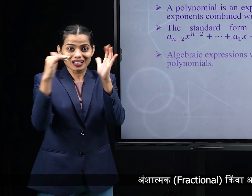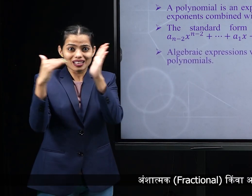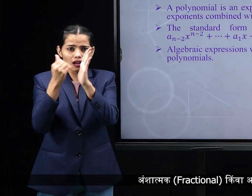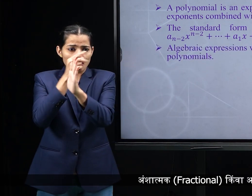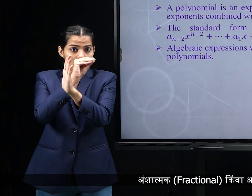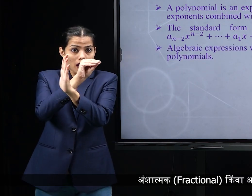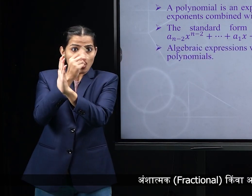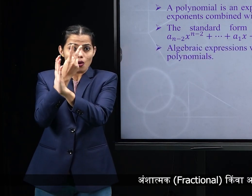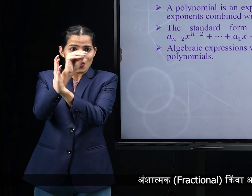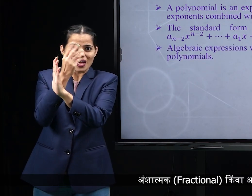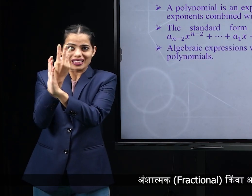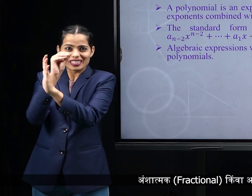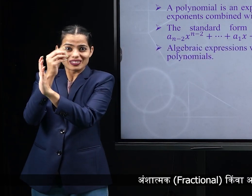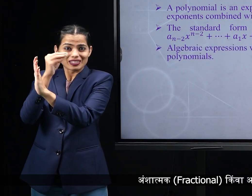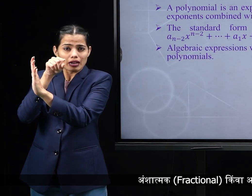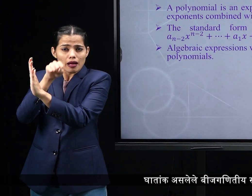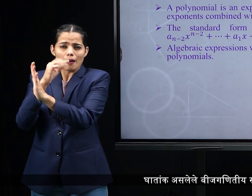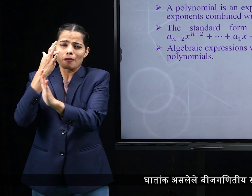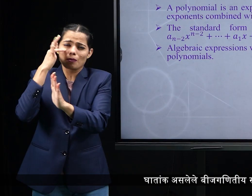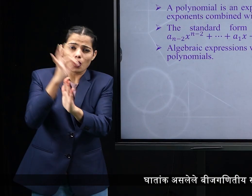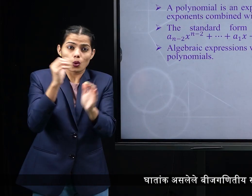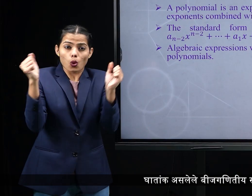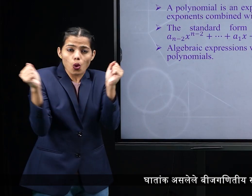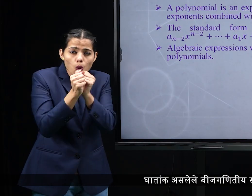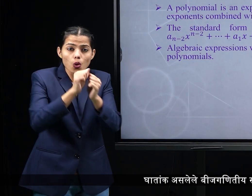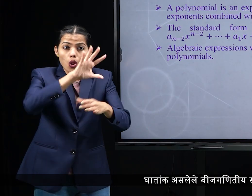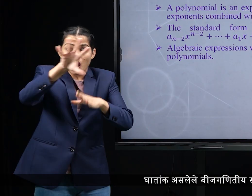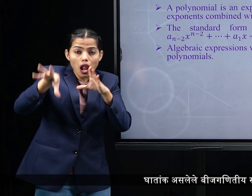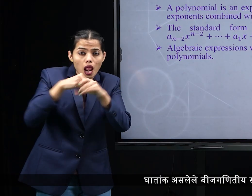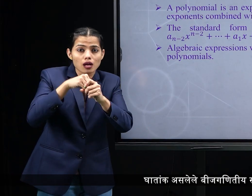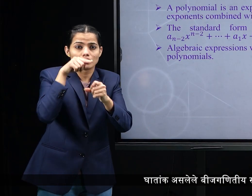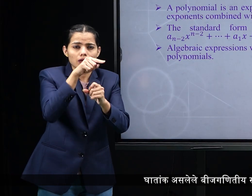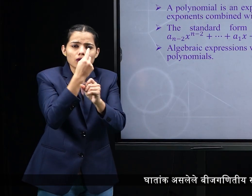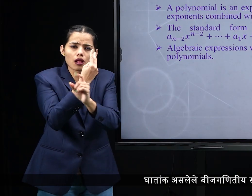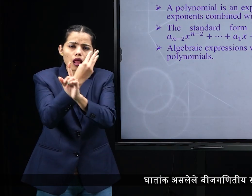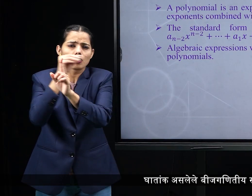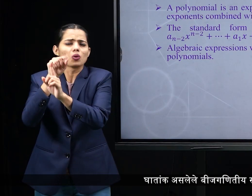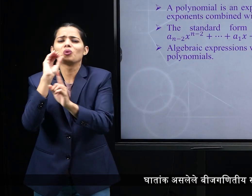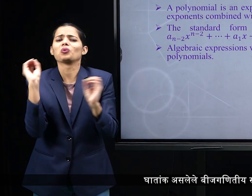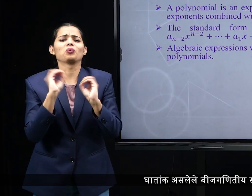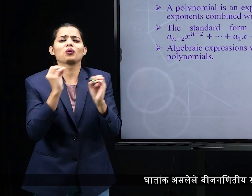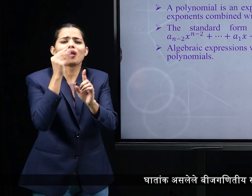अंशात्मक फ्रॅक्शनल किंवा अपरिमेय इरॅशनल घातांक असलेल बीजगणिती संख्या बहुपद नसतात.